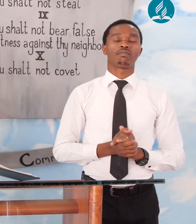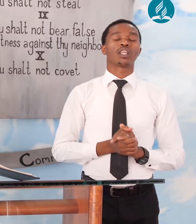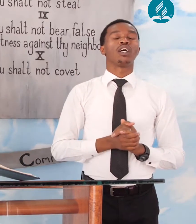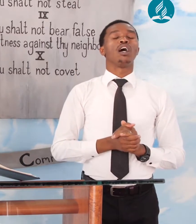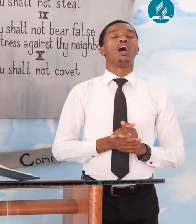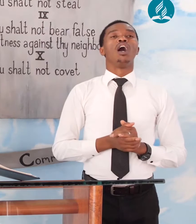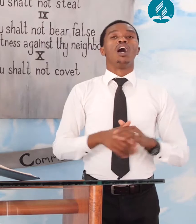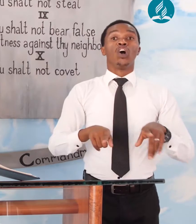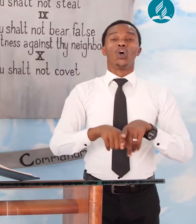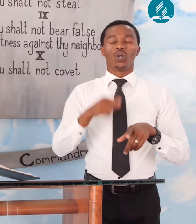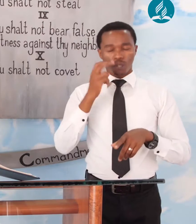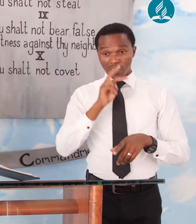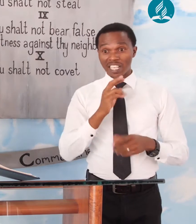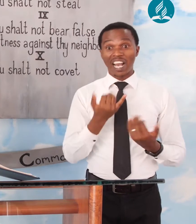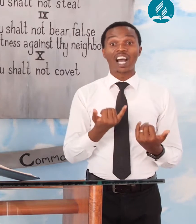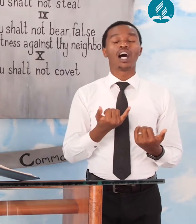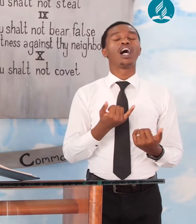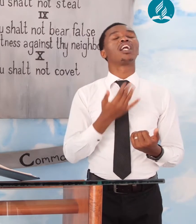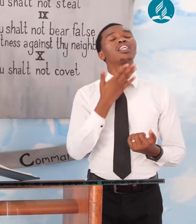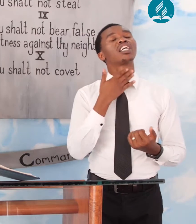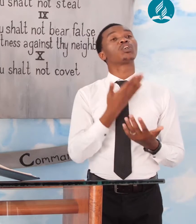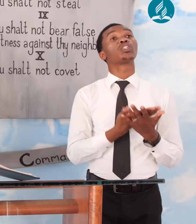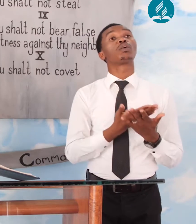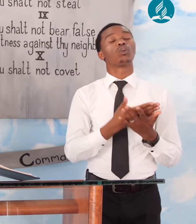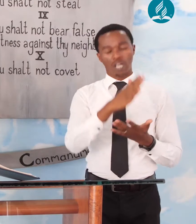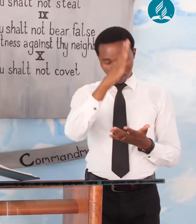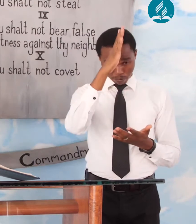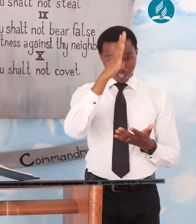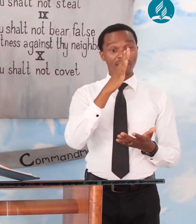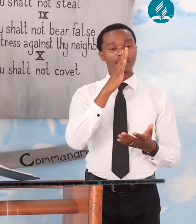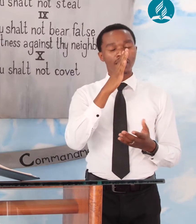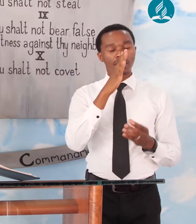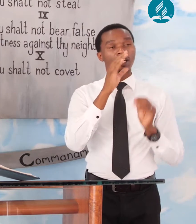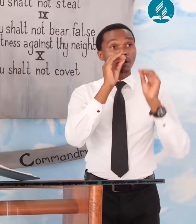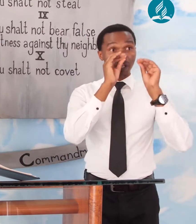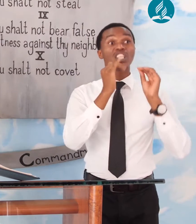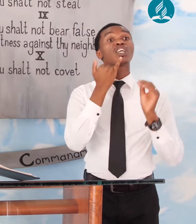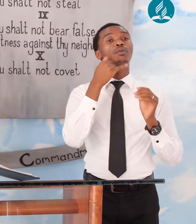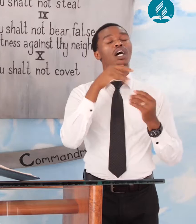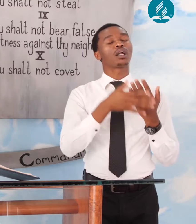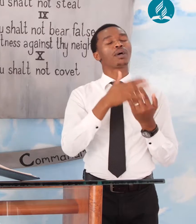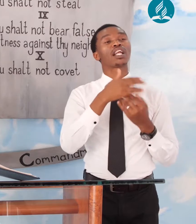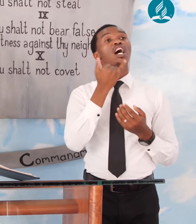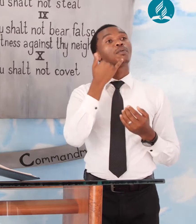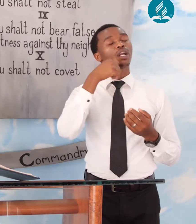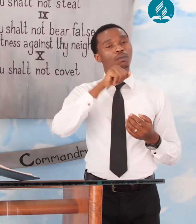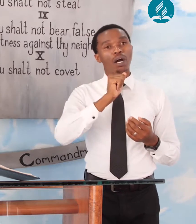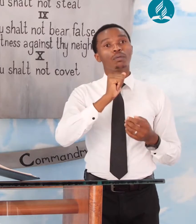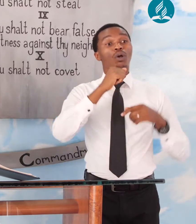Rero ahangaha ndagira ngo ababyeyi barera abana mwibuke muzirikane